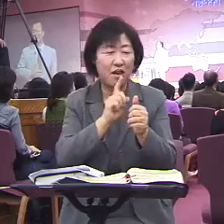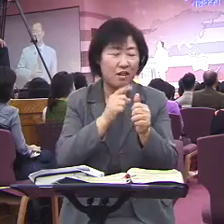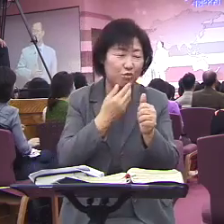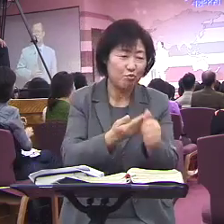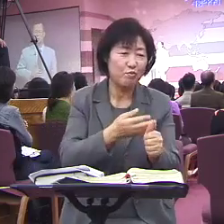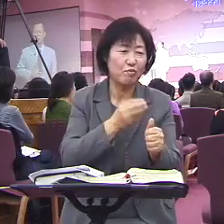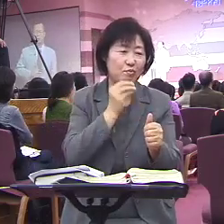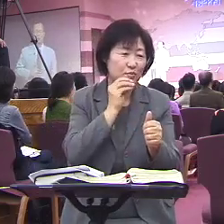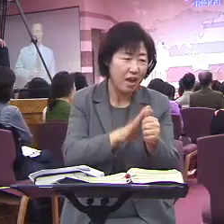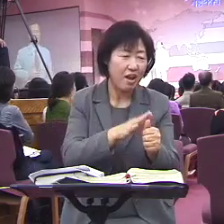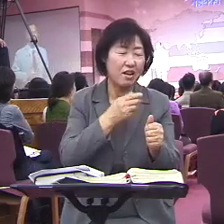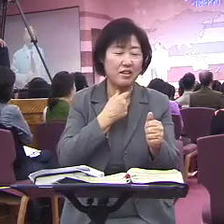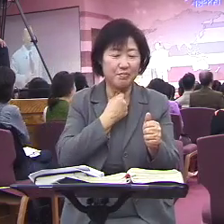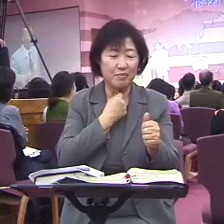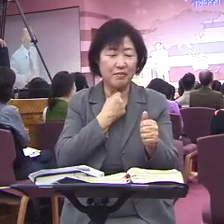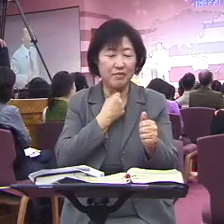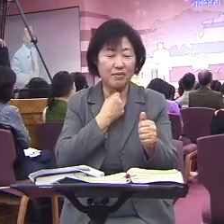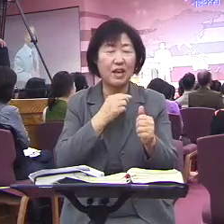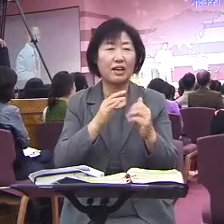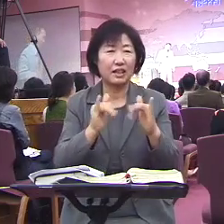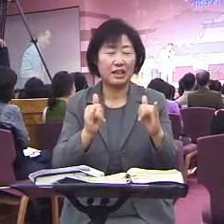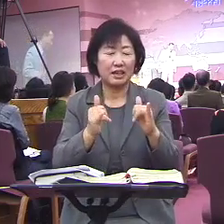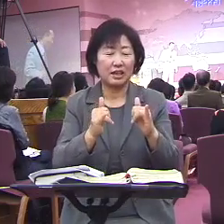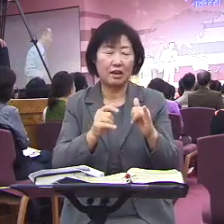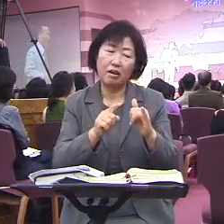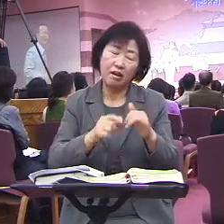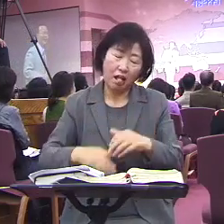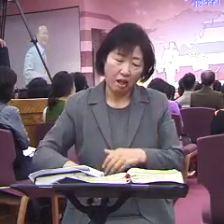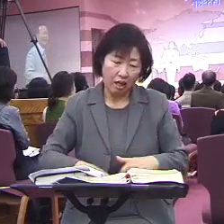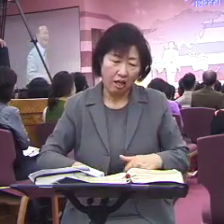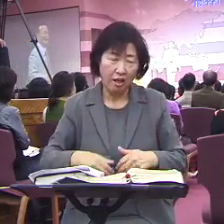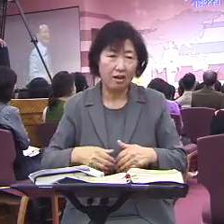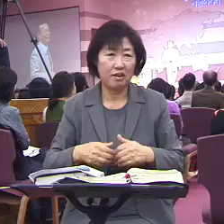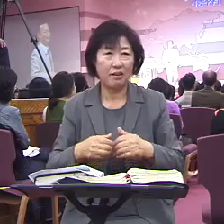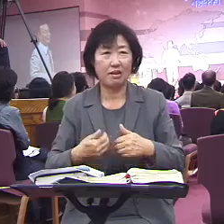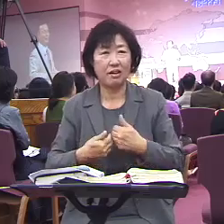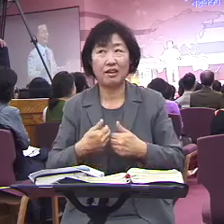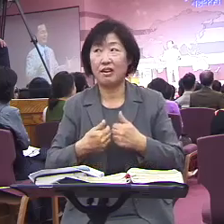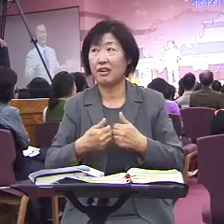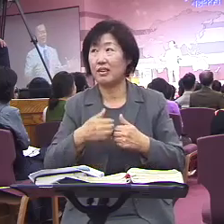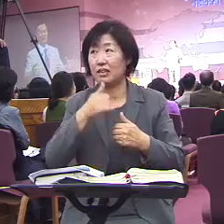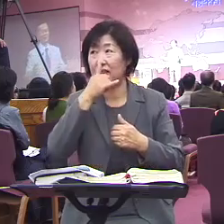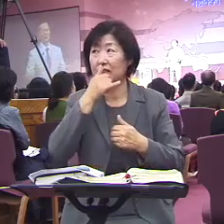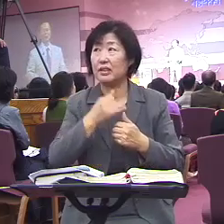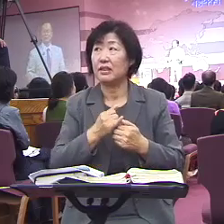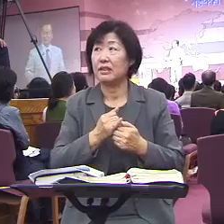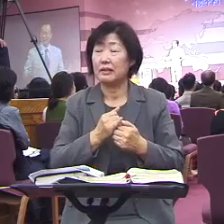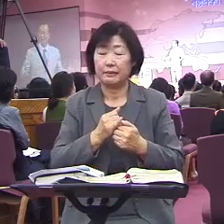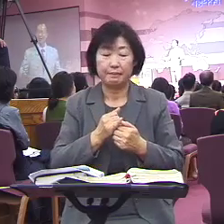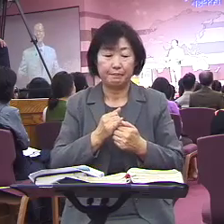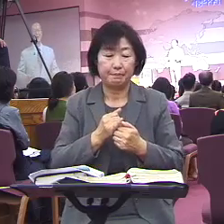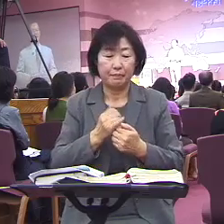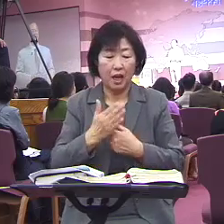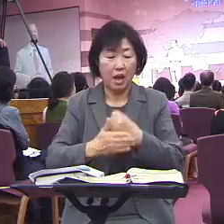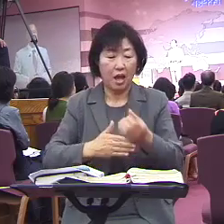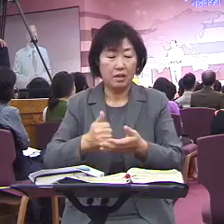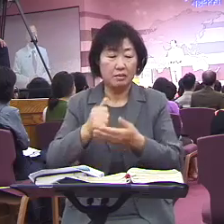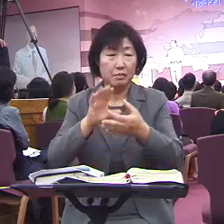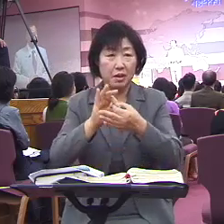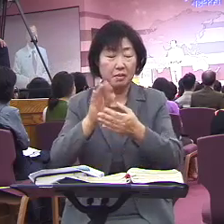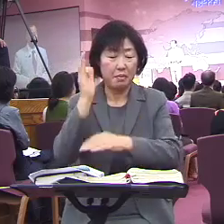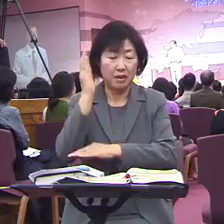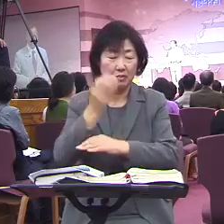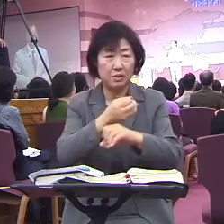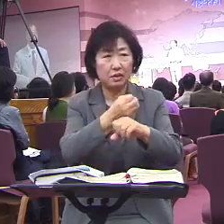막 할 수 없죠. 뭐 저도 인간이니까 이거 꼭 말해줘야 되나? 근데 하나님의